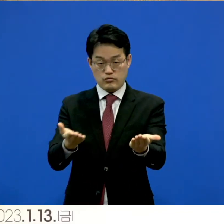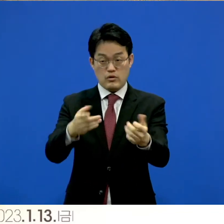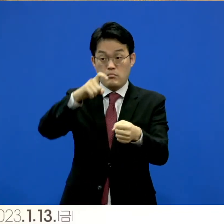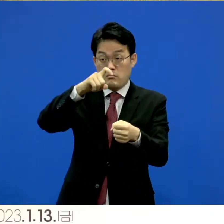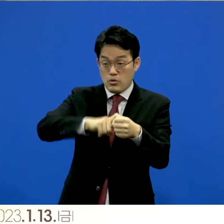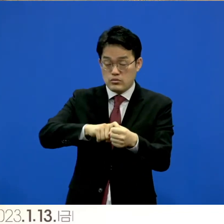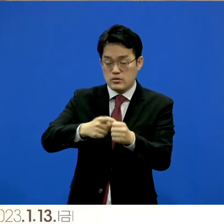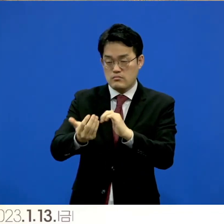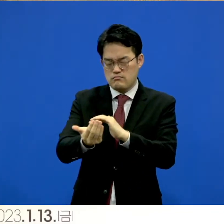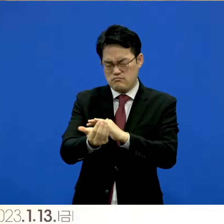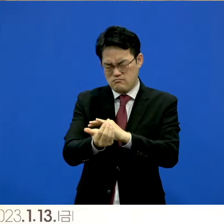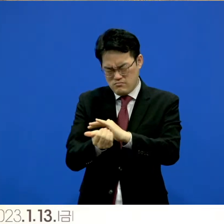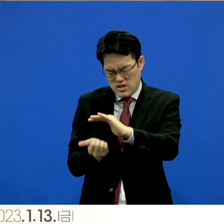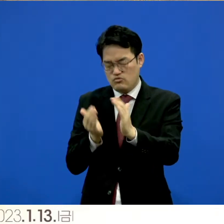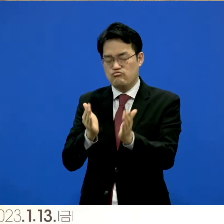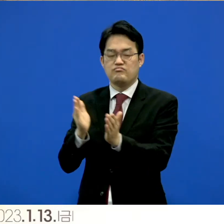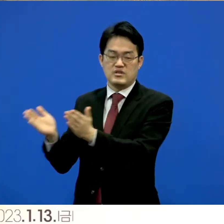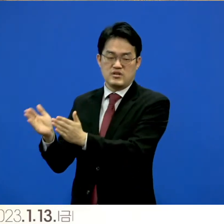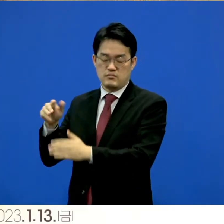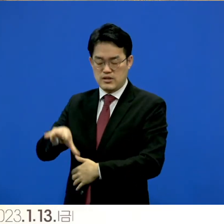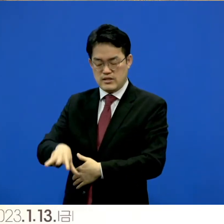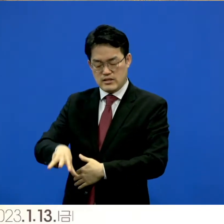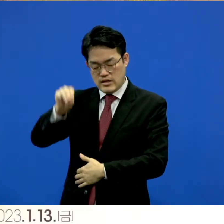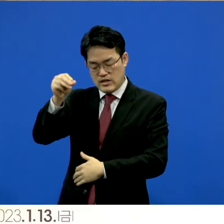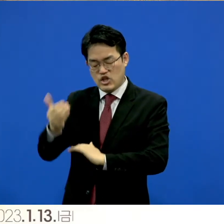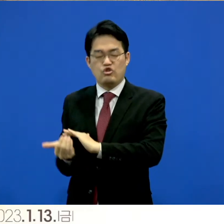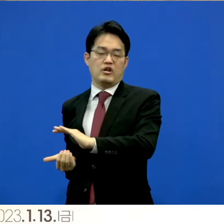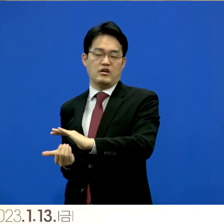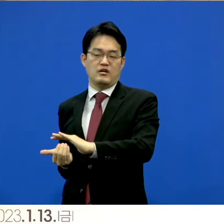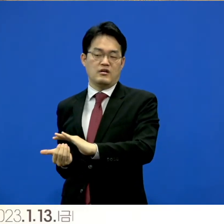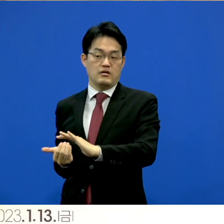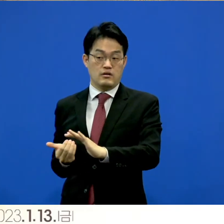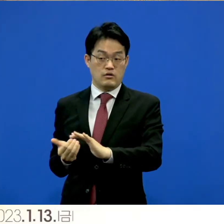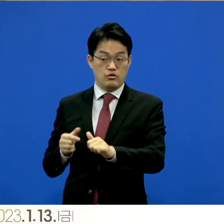구원은 우발적이고 돌발적이고 충동적인 사건이 아닙니다.